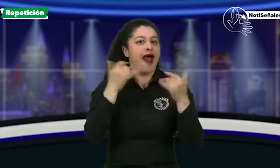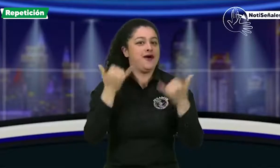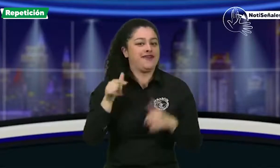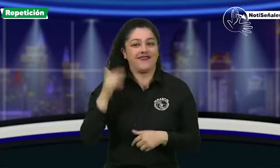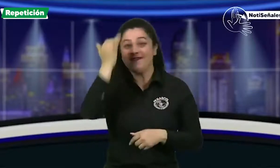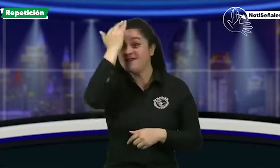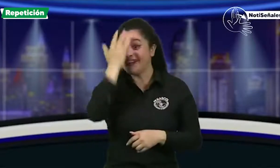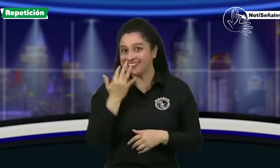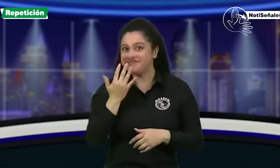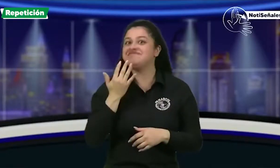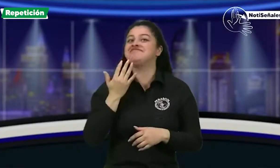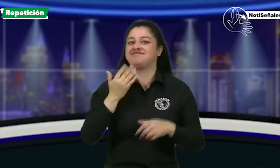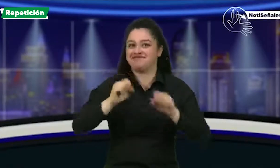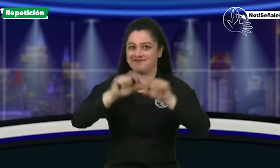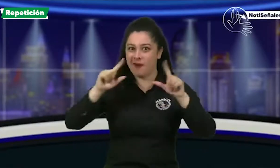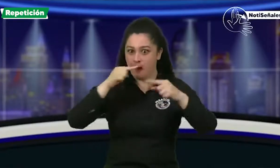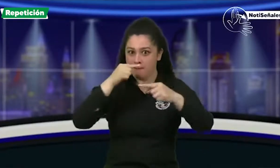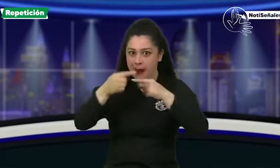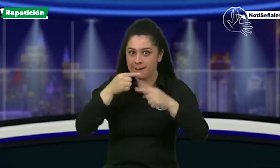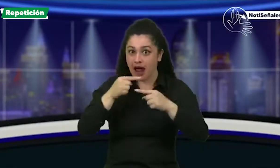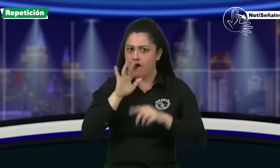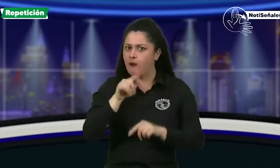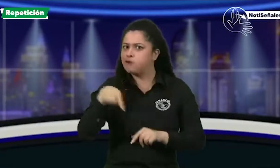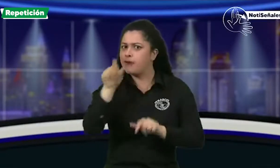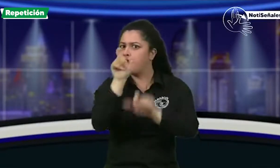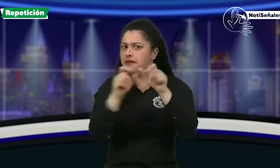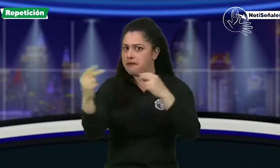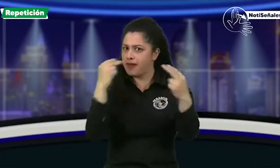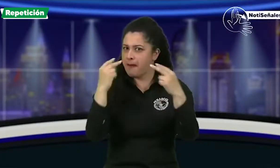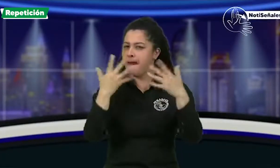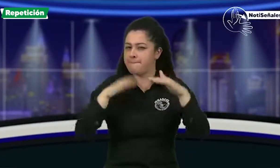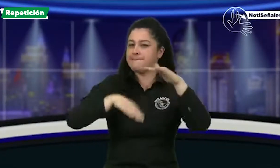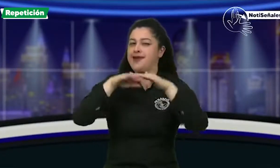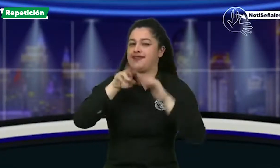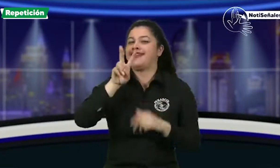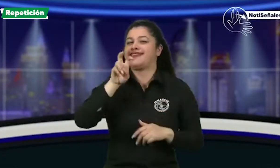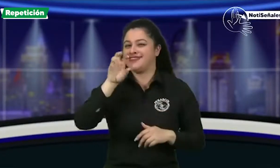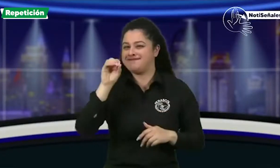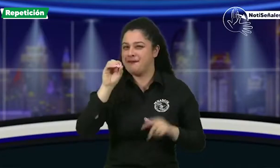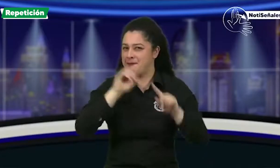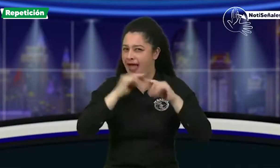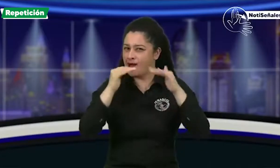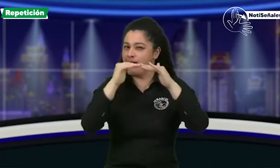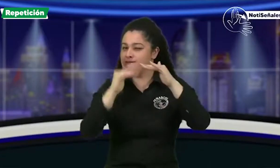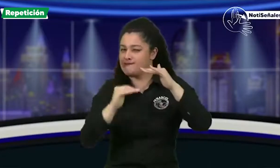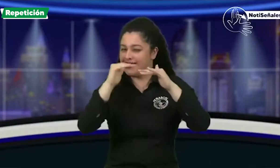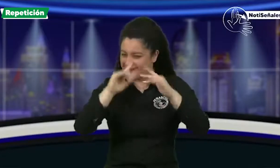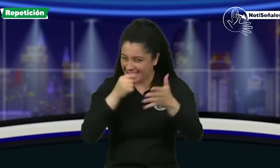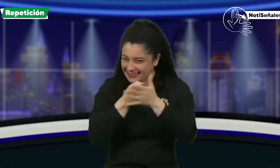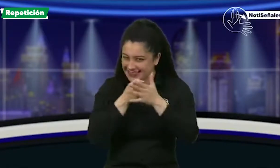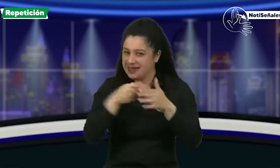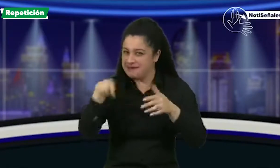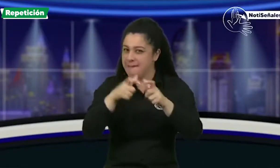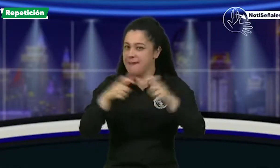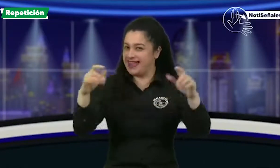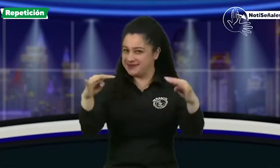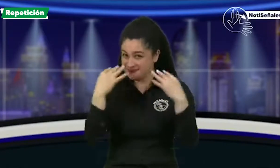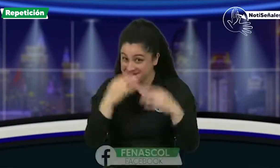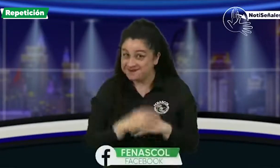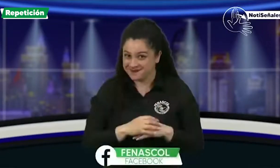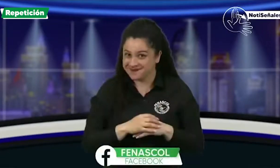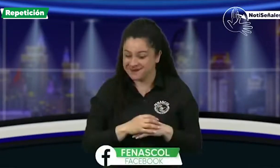¡Qué interesante este tema en el cual están hablando! A través de Facebook nos han dejado varios comentarios. Ahorita nos están viendo más o menos